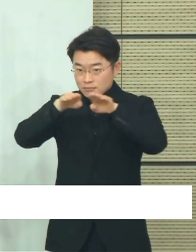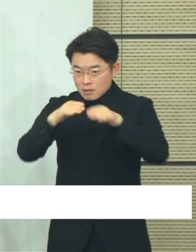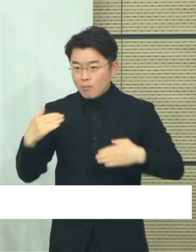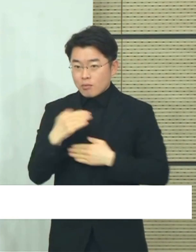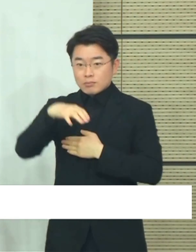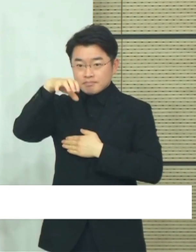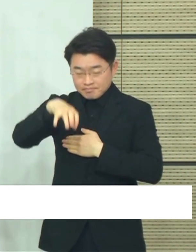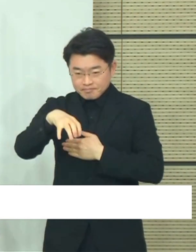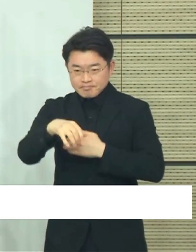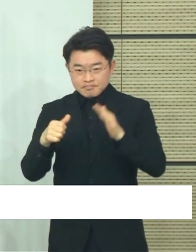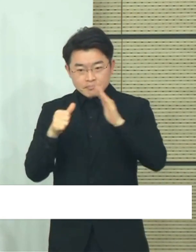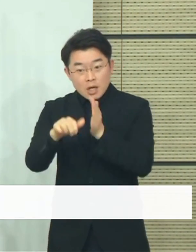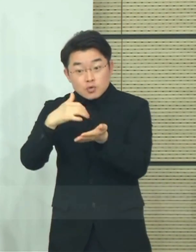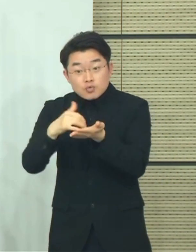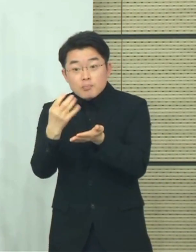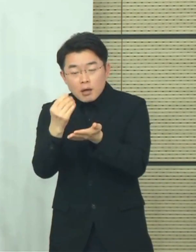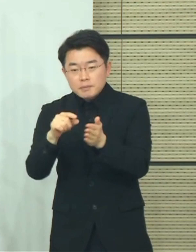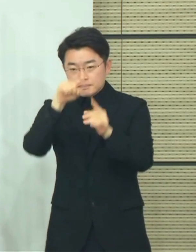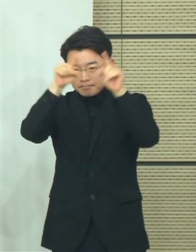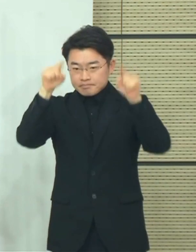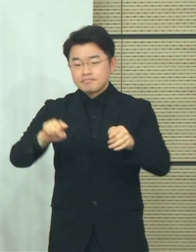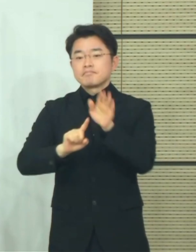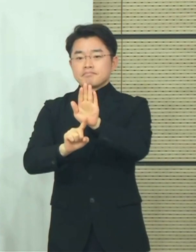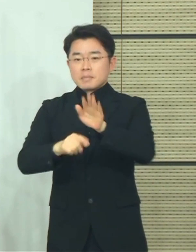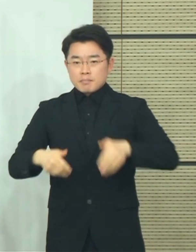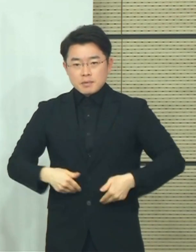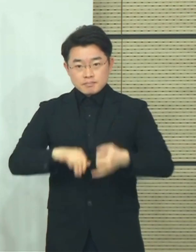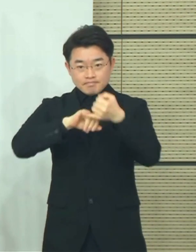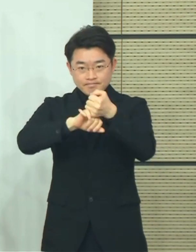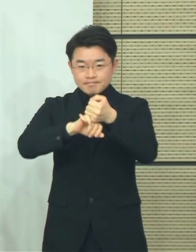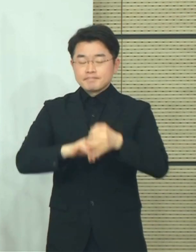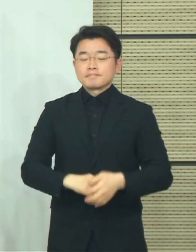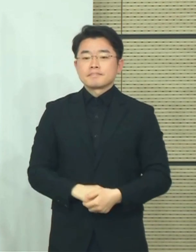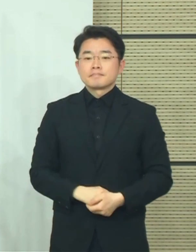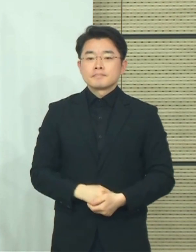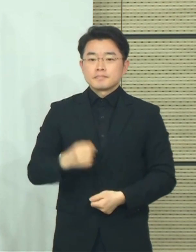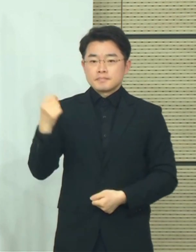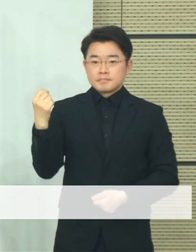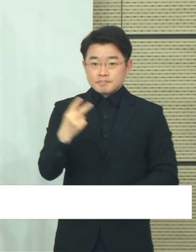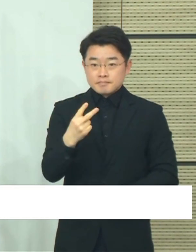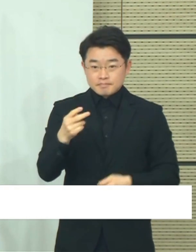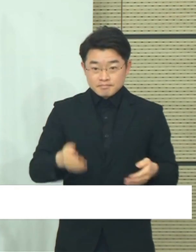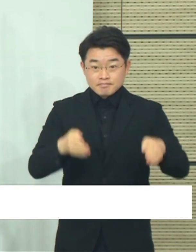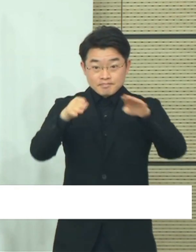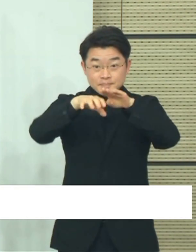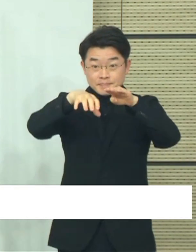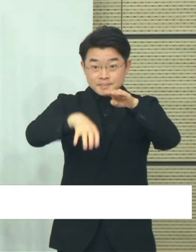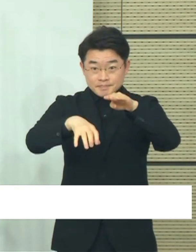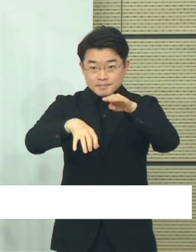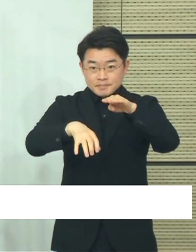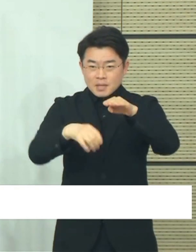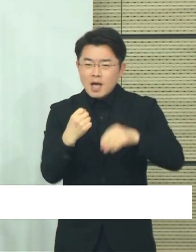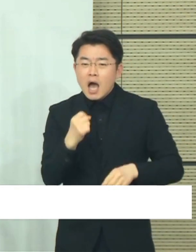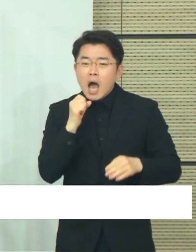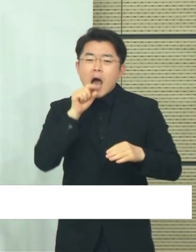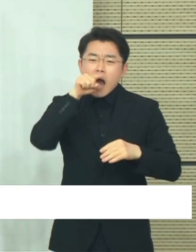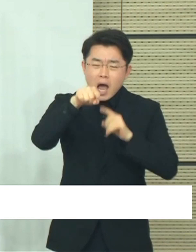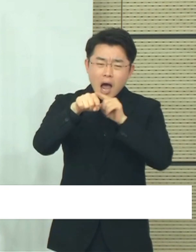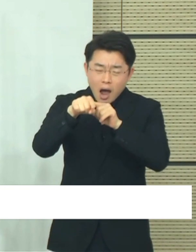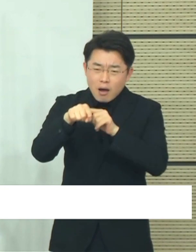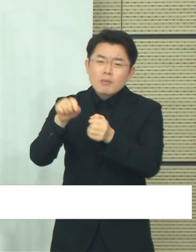인원을 입구에 게시하고 관리해야 합니다. 또한 다중이용시설에서는 비말을